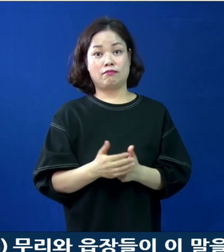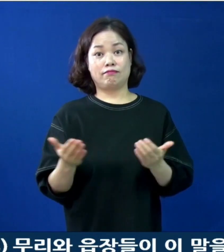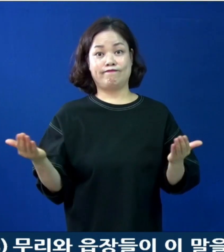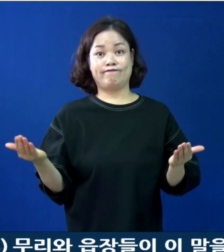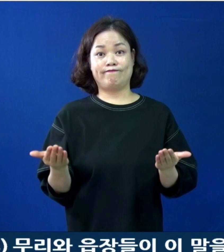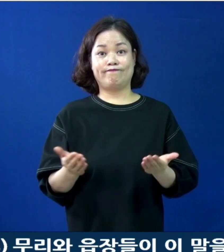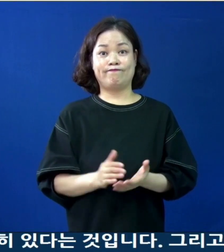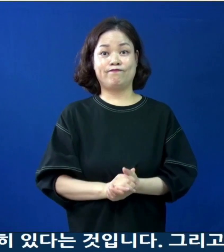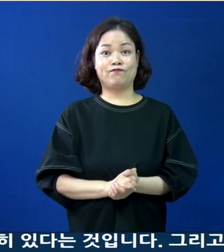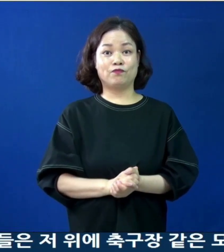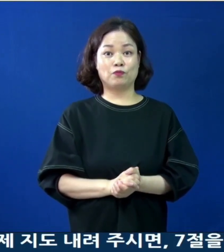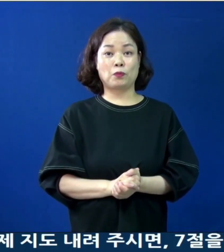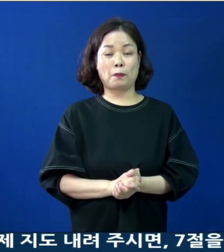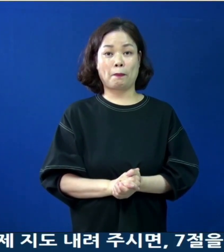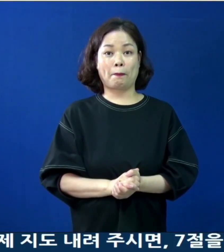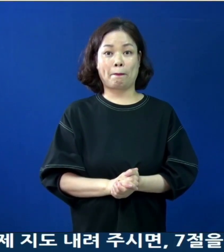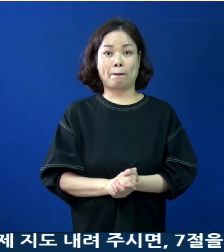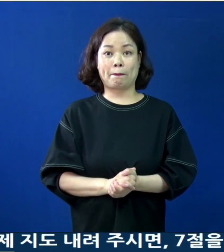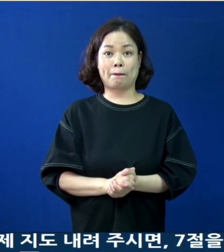벌어진 겁니다.